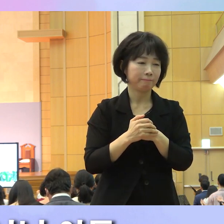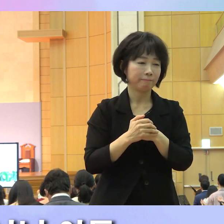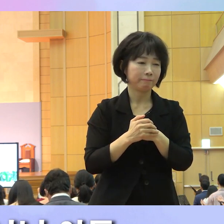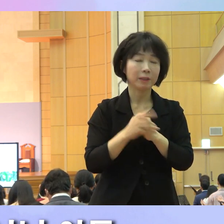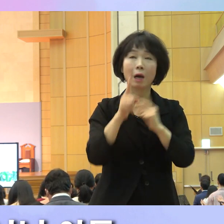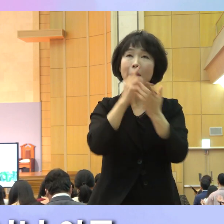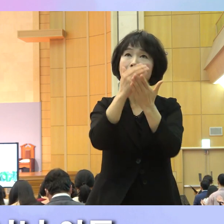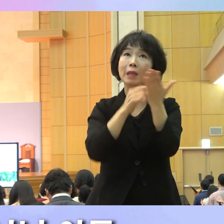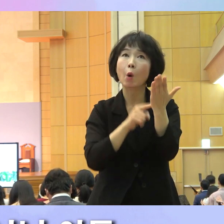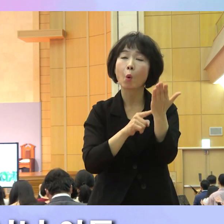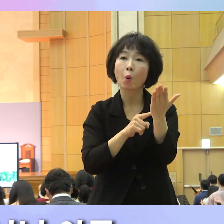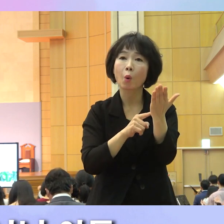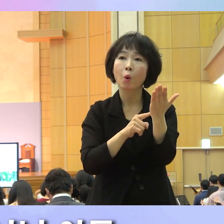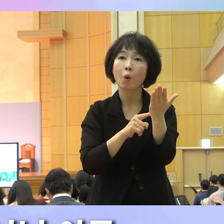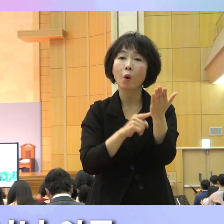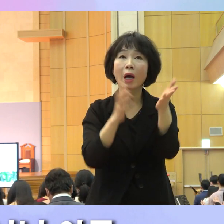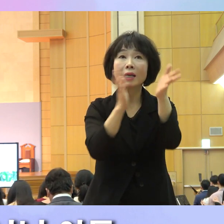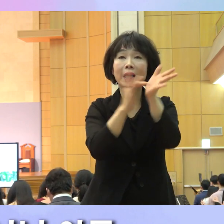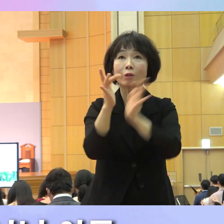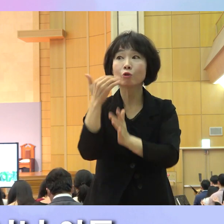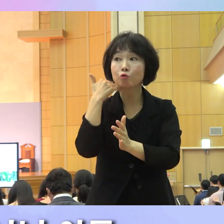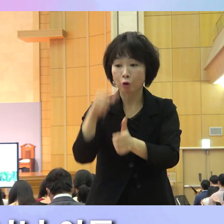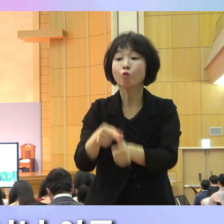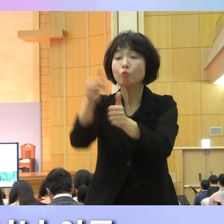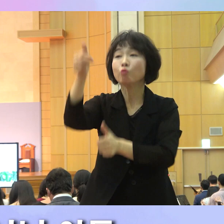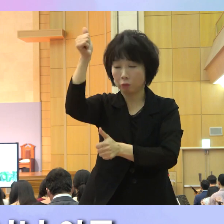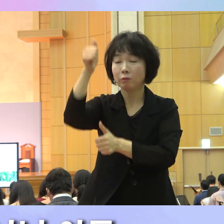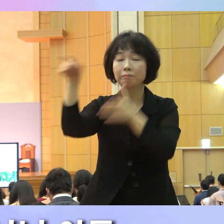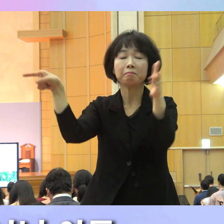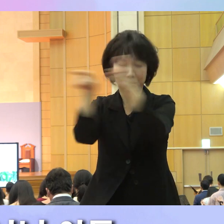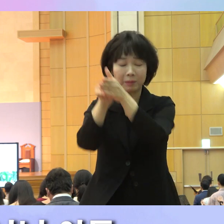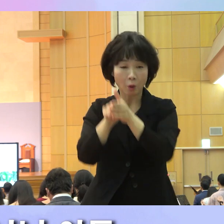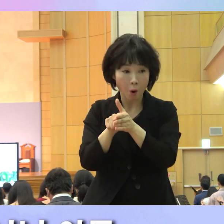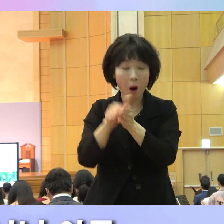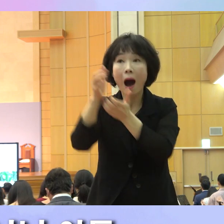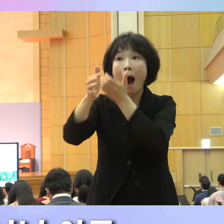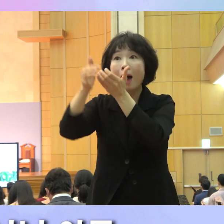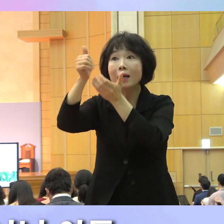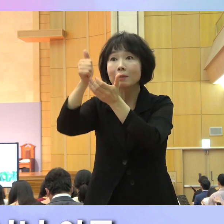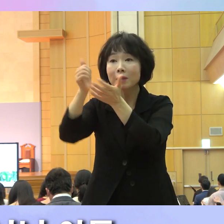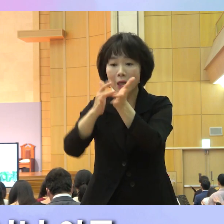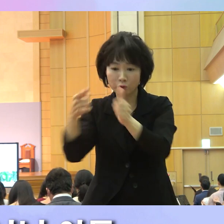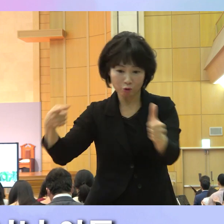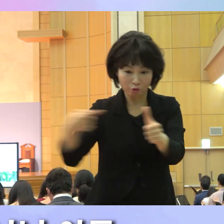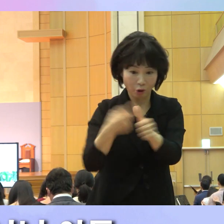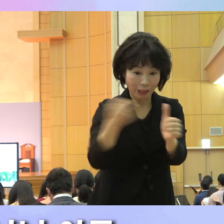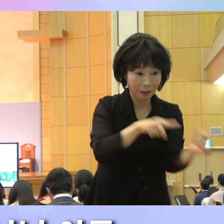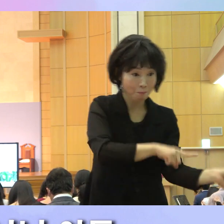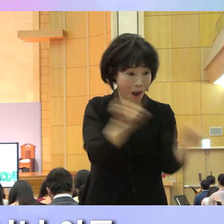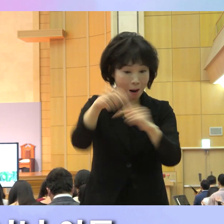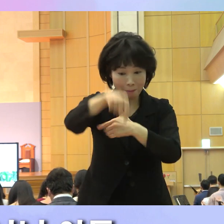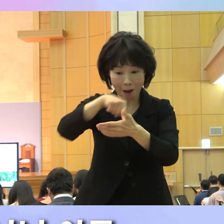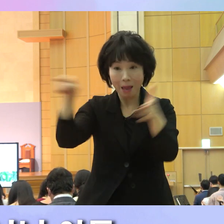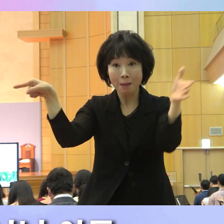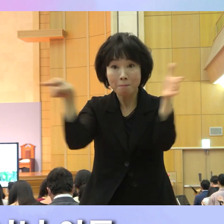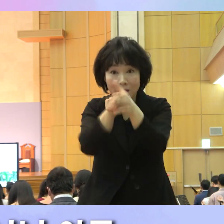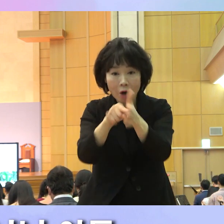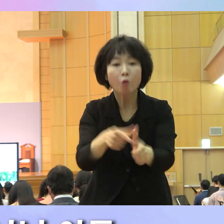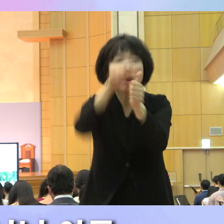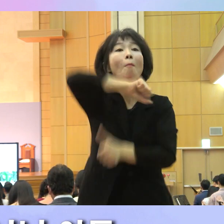로마서 10장 9절 말씀처럼 예수님을 구주로 믿고 하나님이 예수님을 죽이셨다가 살리신 것을 네 마음에 두면 구원